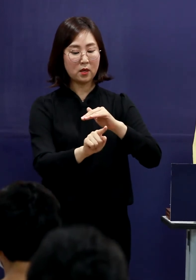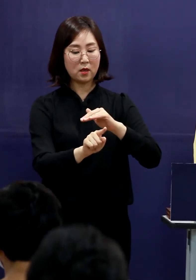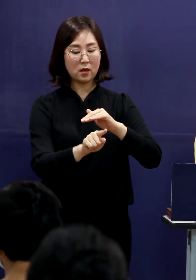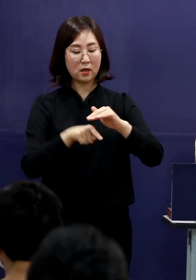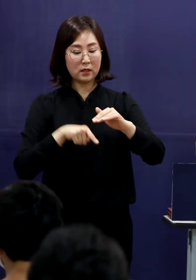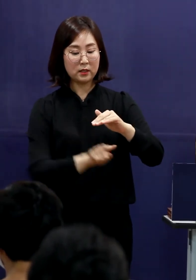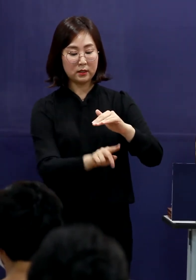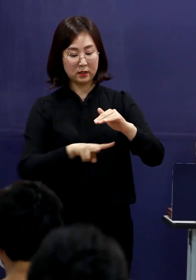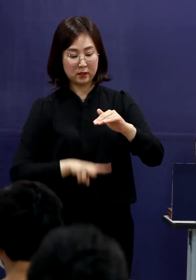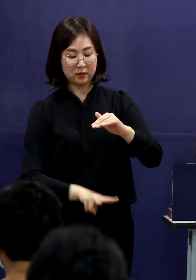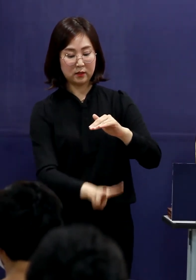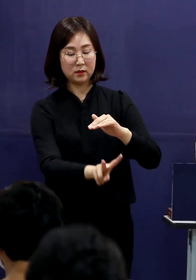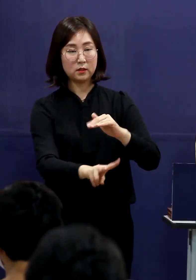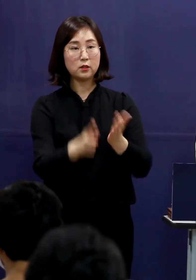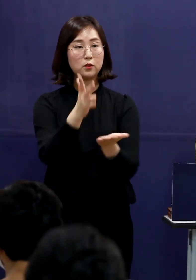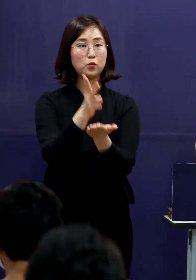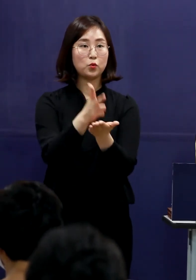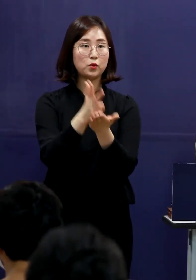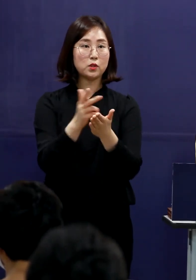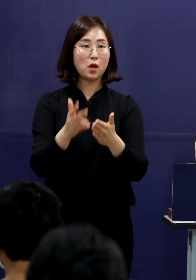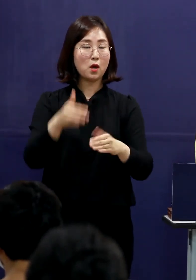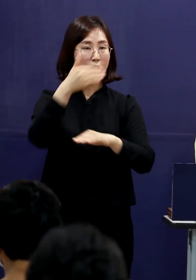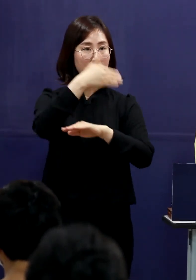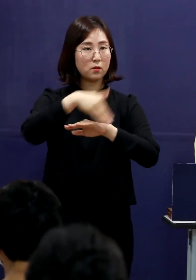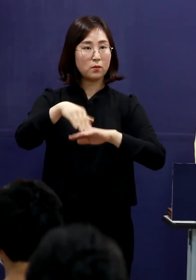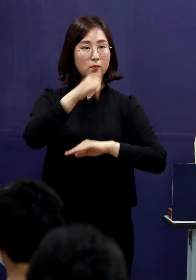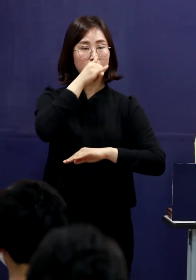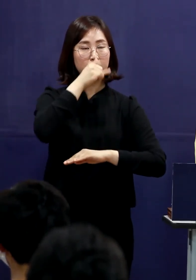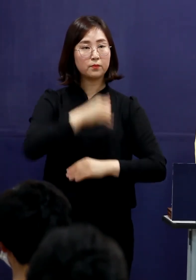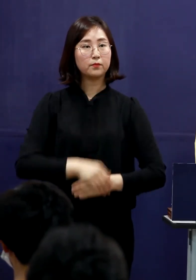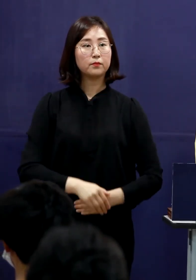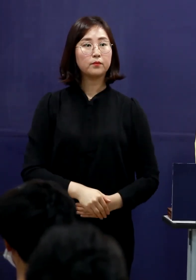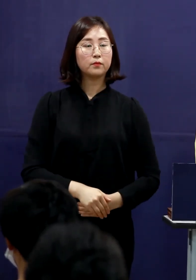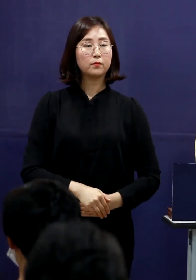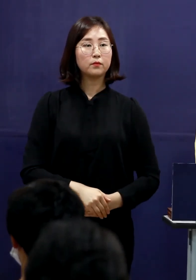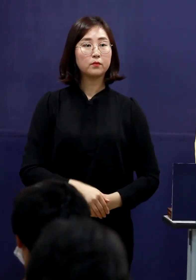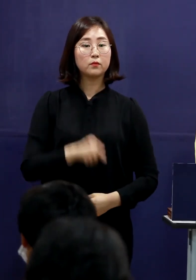주차장을 설치할 계획으로 있고 아마 그게